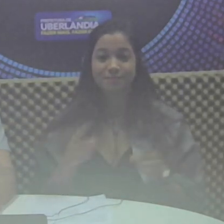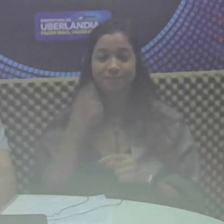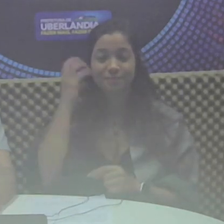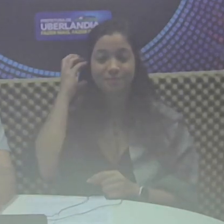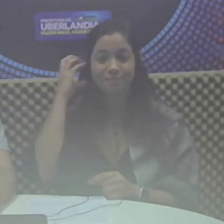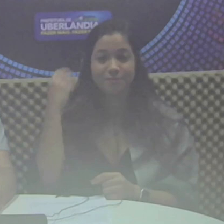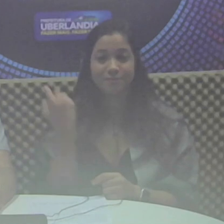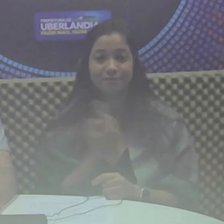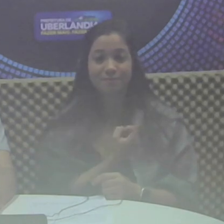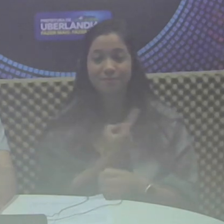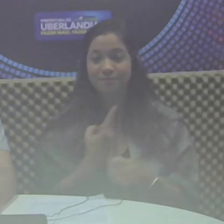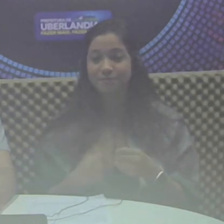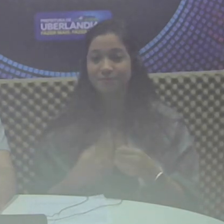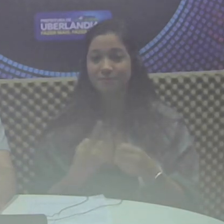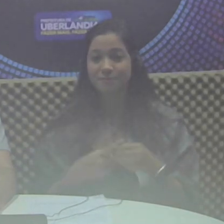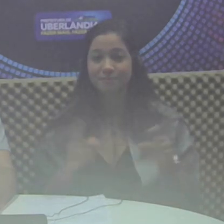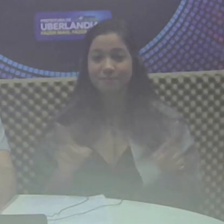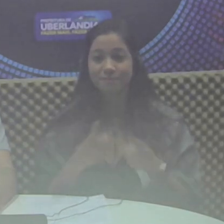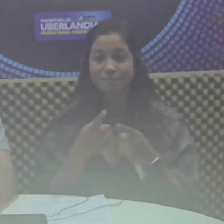Rádio Nossa Cidade.